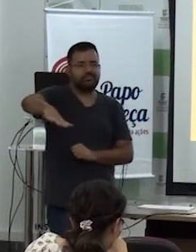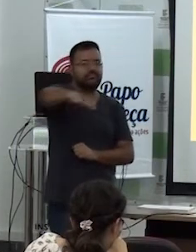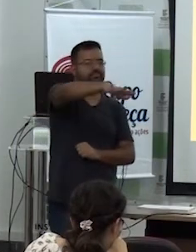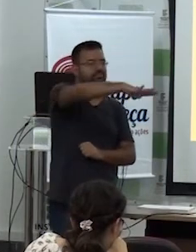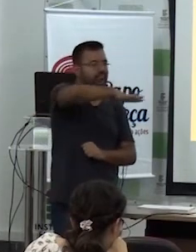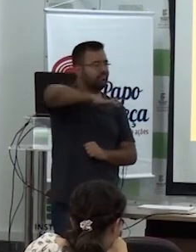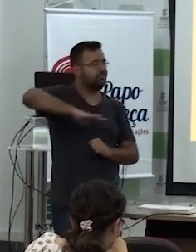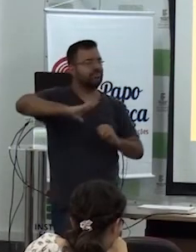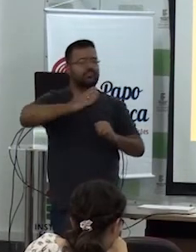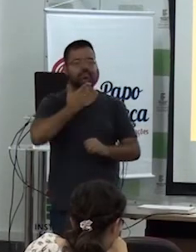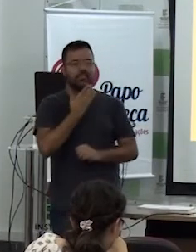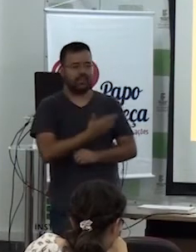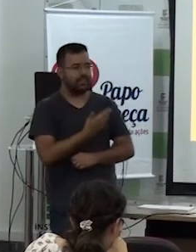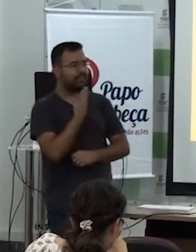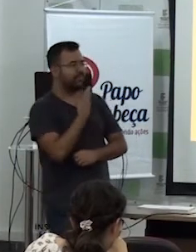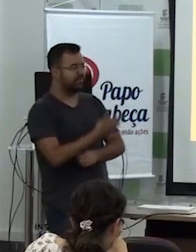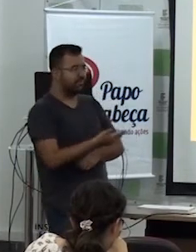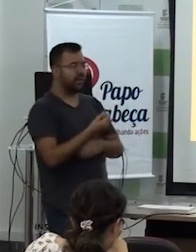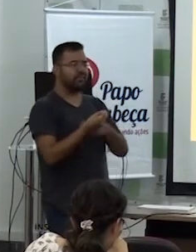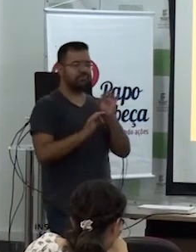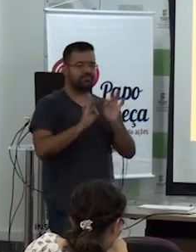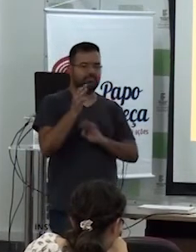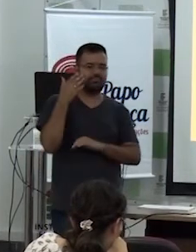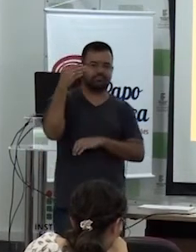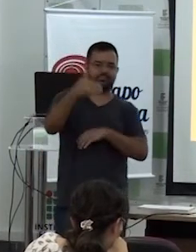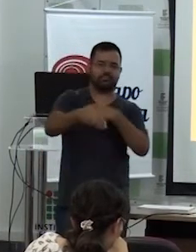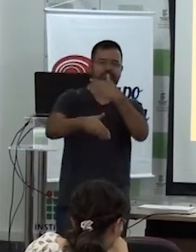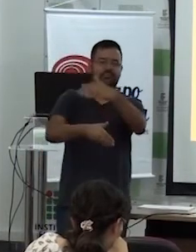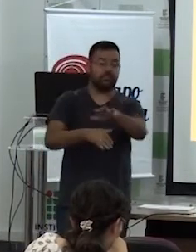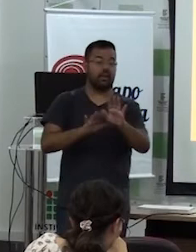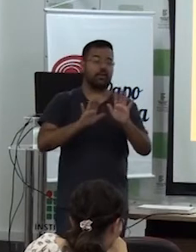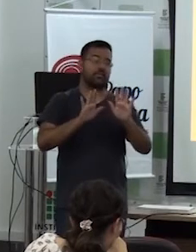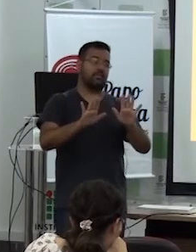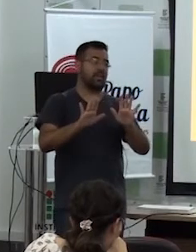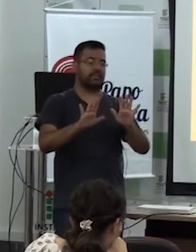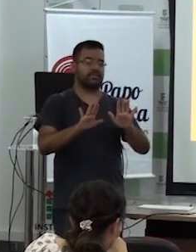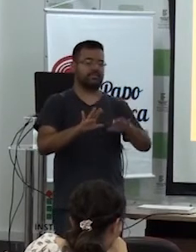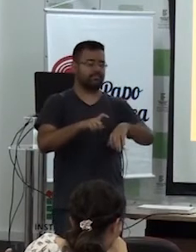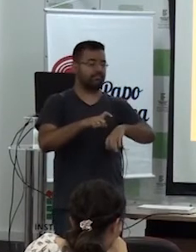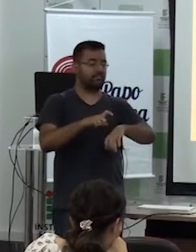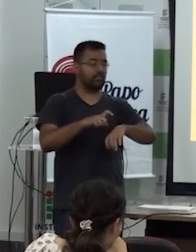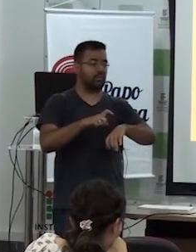solicitando esse tipo de atividade, mas infelizmente a gente não tem